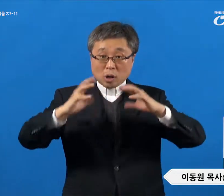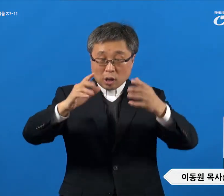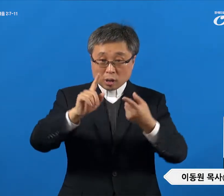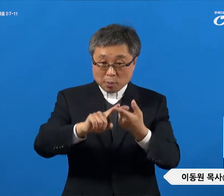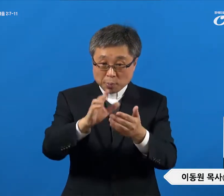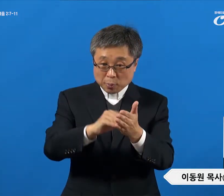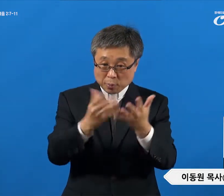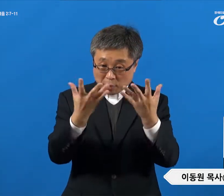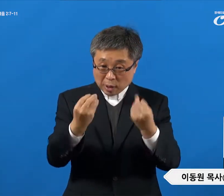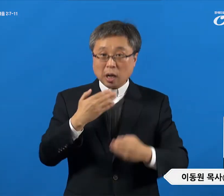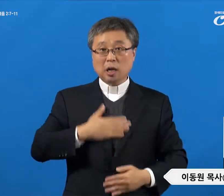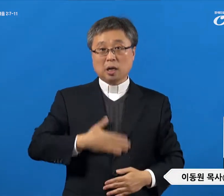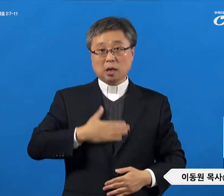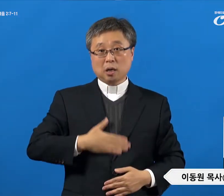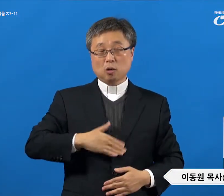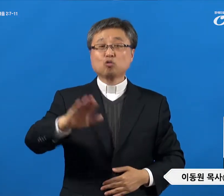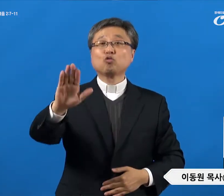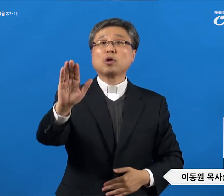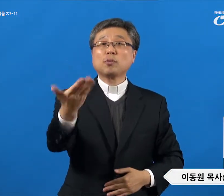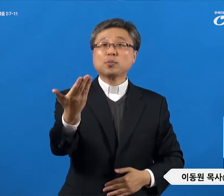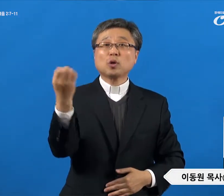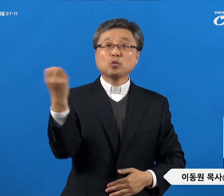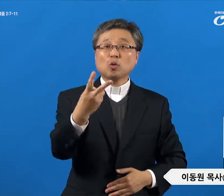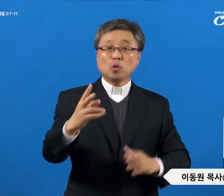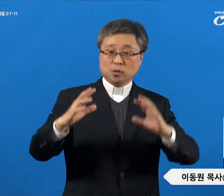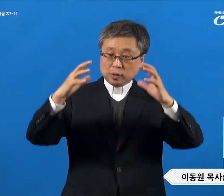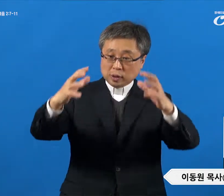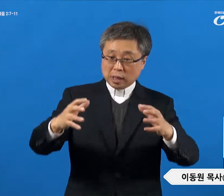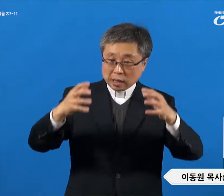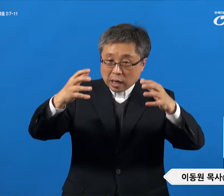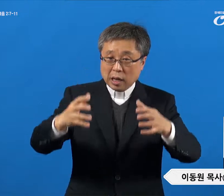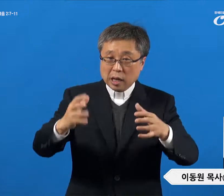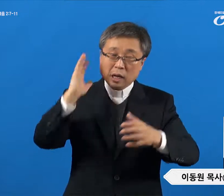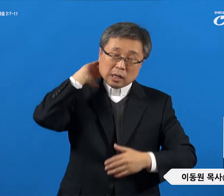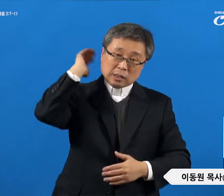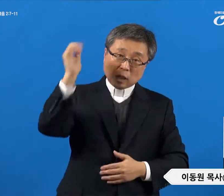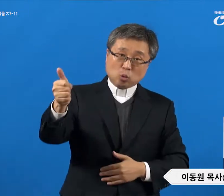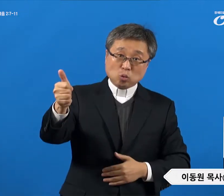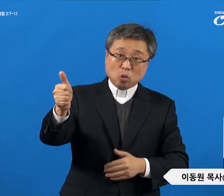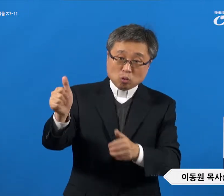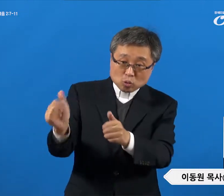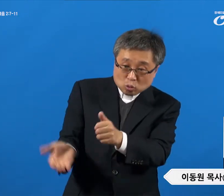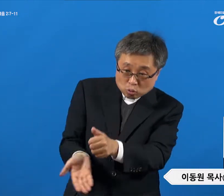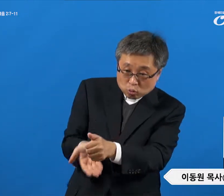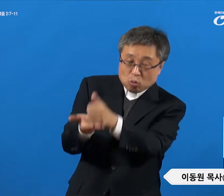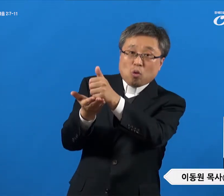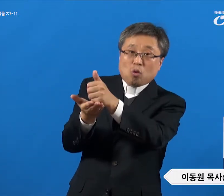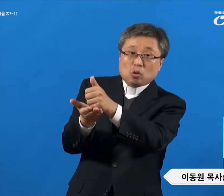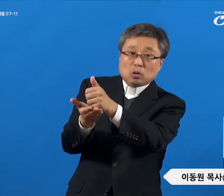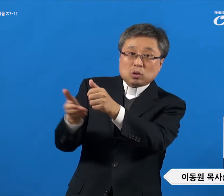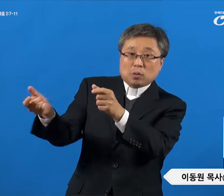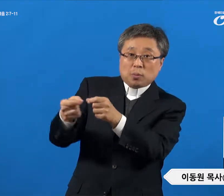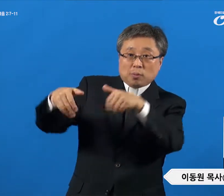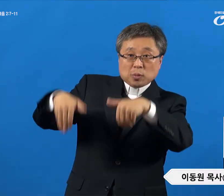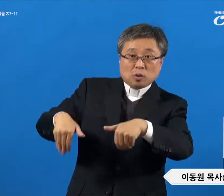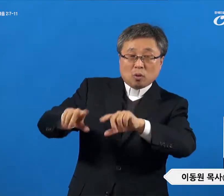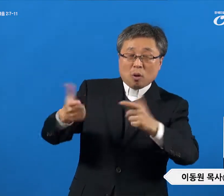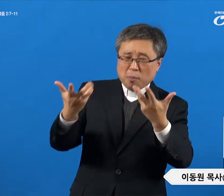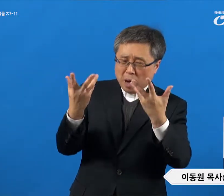됩니다. 또 그 나라님을 옆에서 보살피는 사람들도 상당한 비밀을 알게 됩니다. 국정원에서